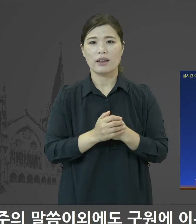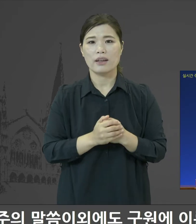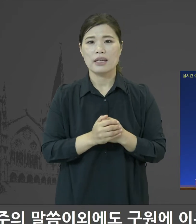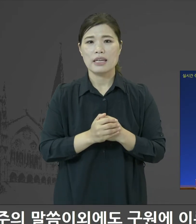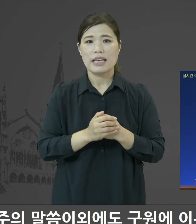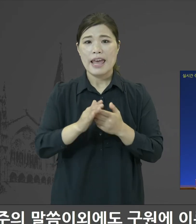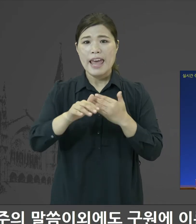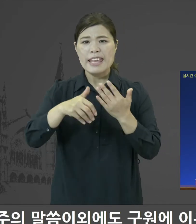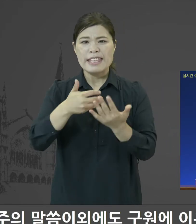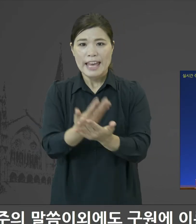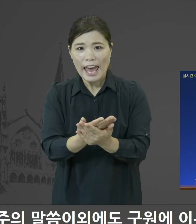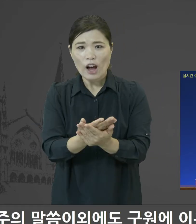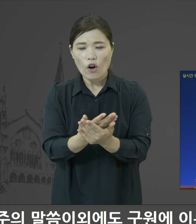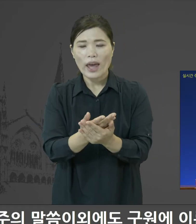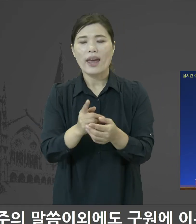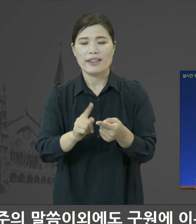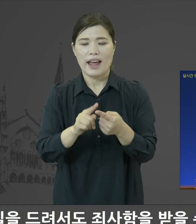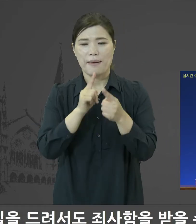개혁의 외침이었습니다.